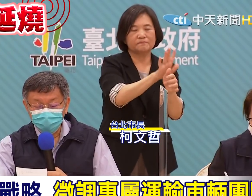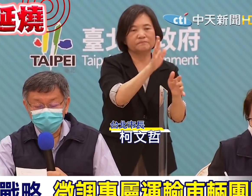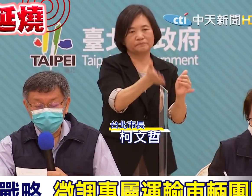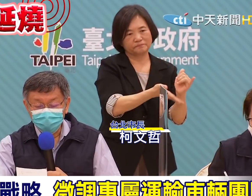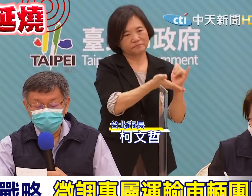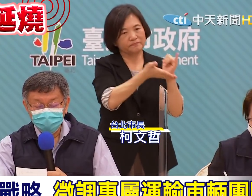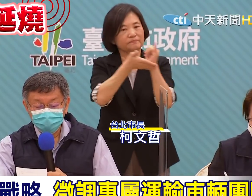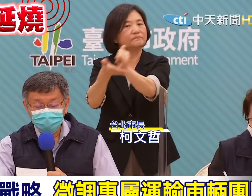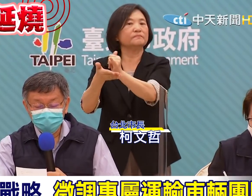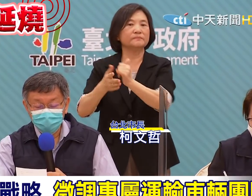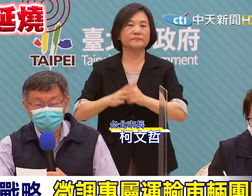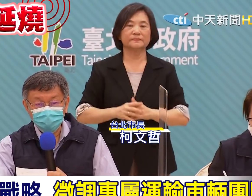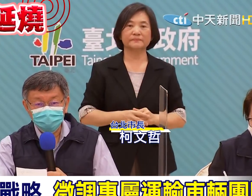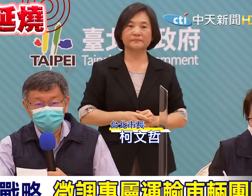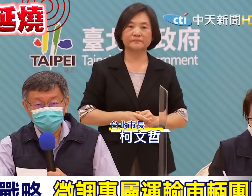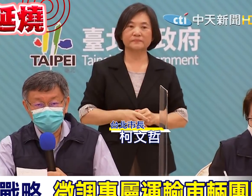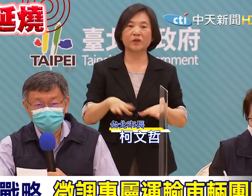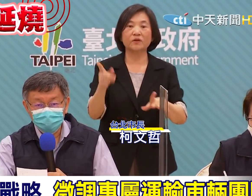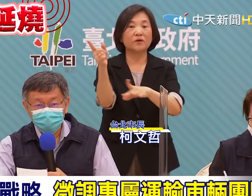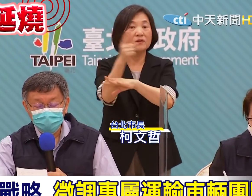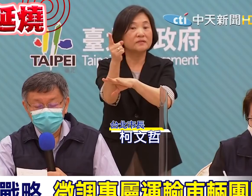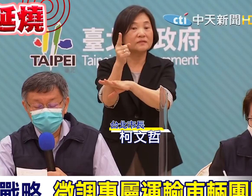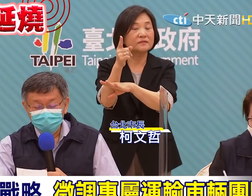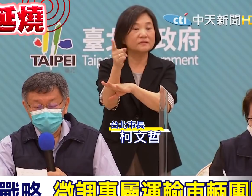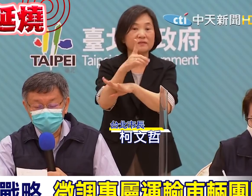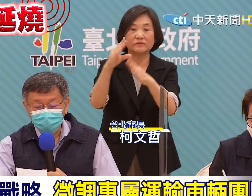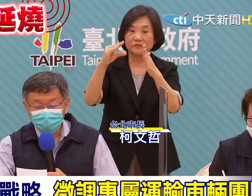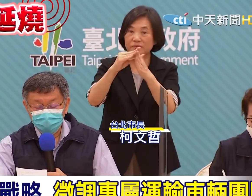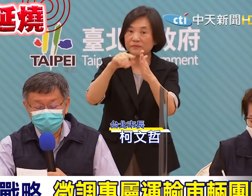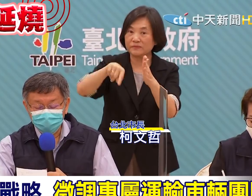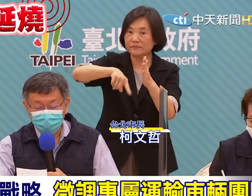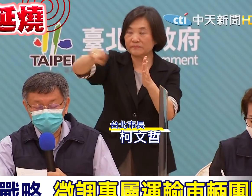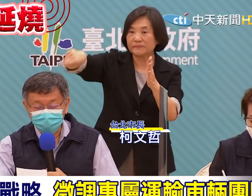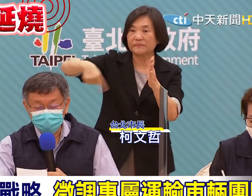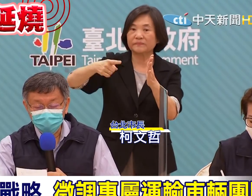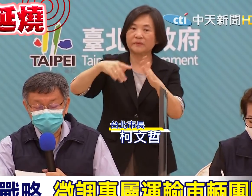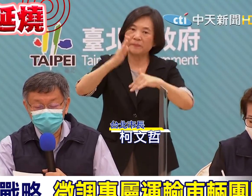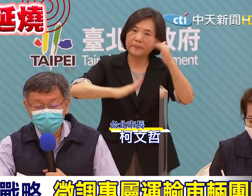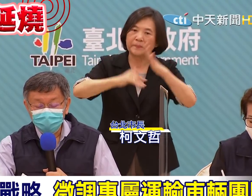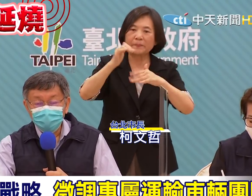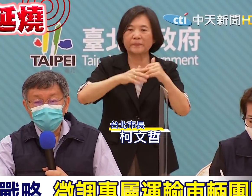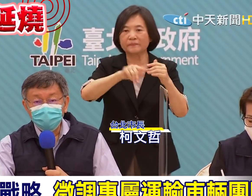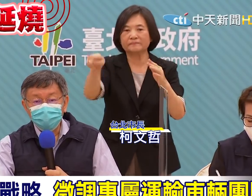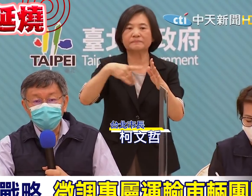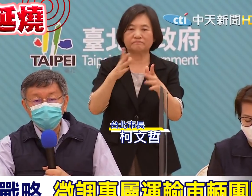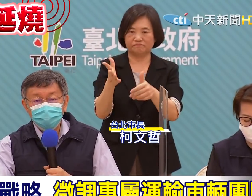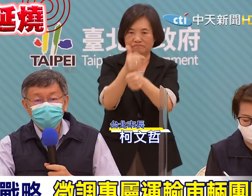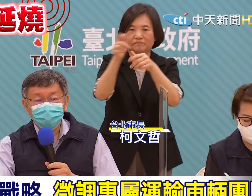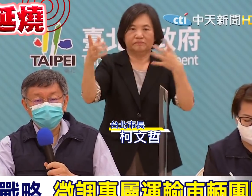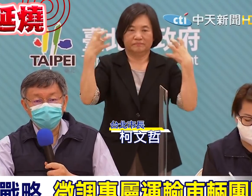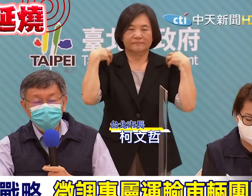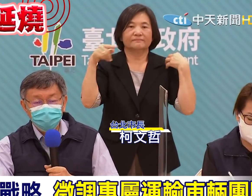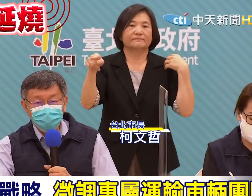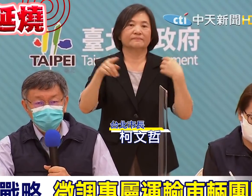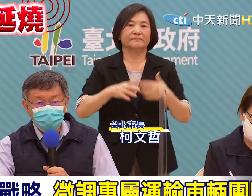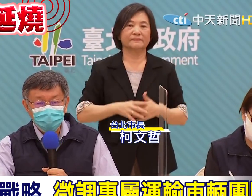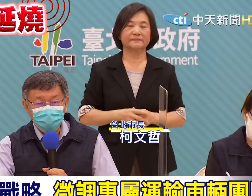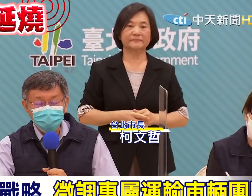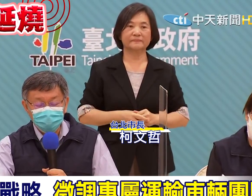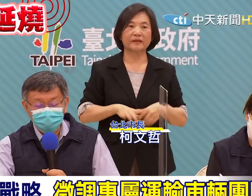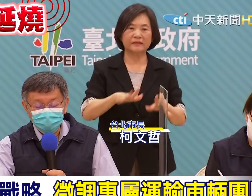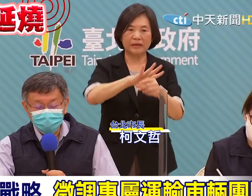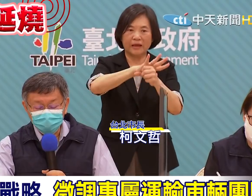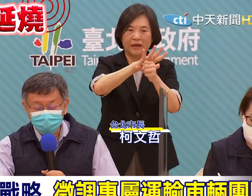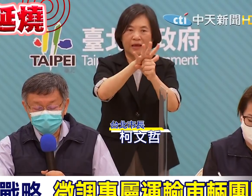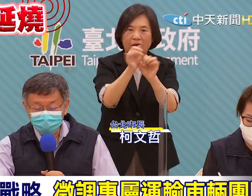然后我们会由消防局的这个来做主控。那么也因为疫情还在